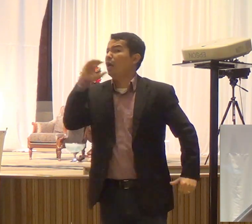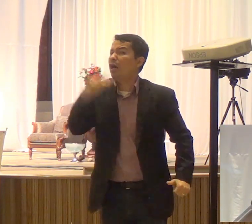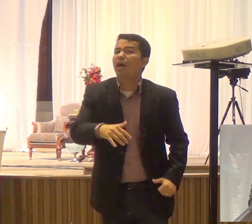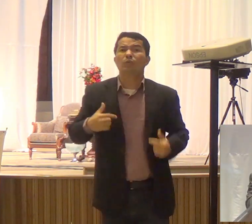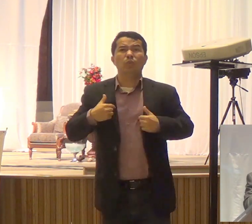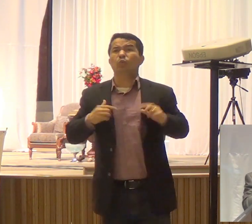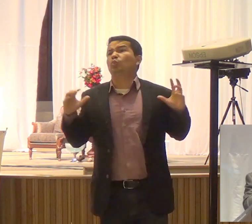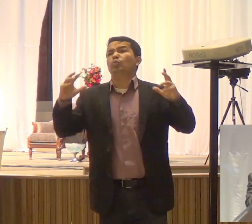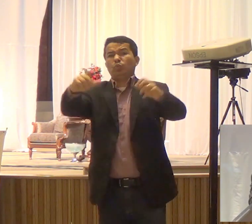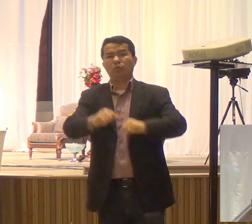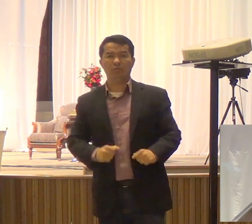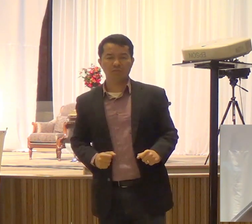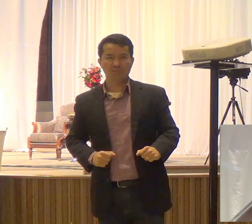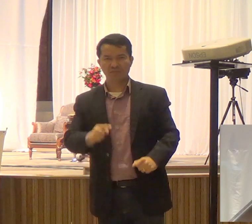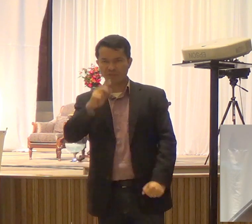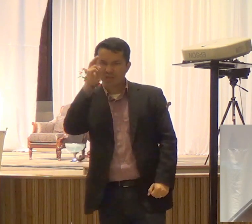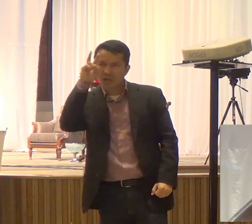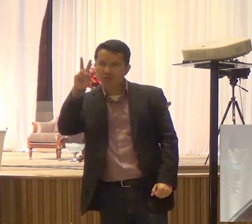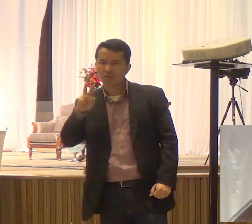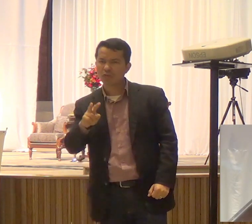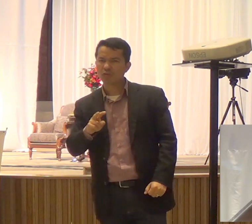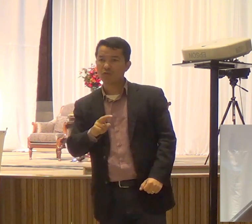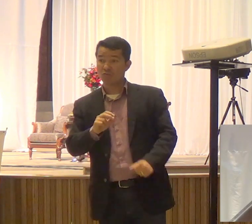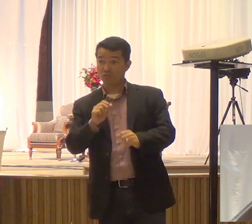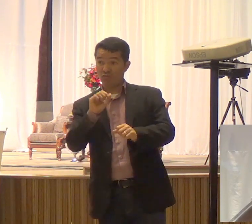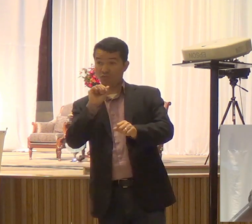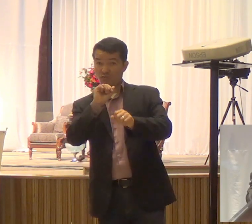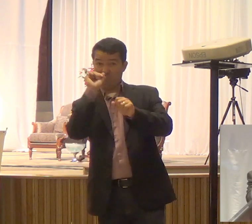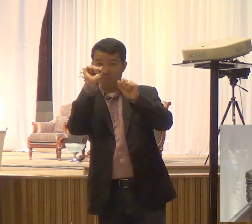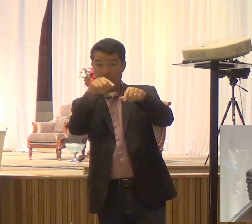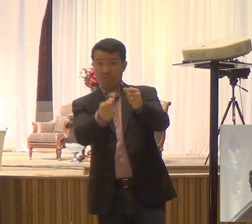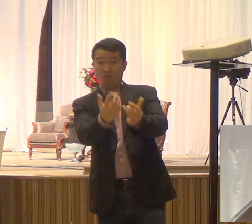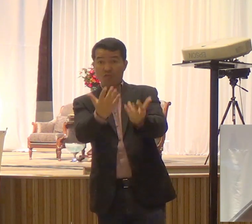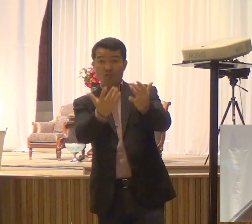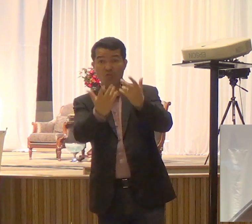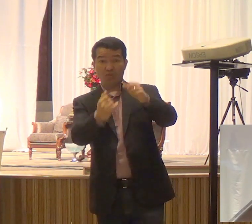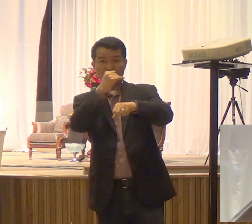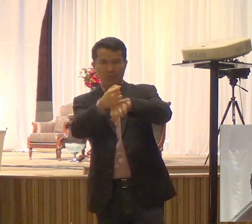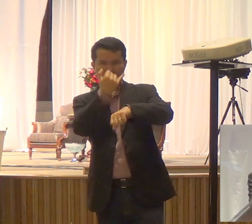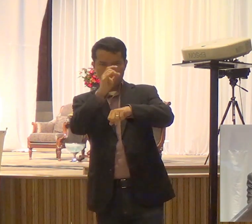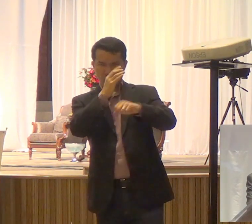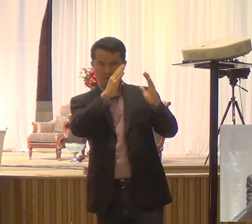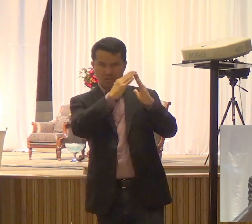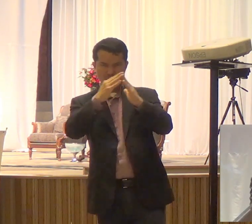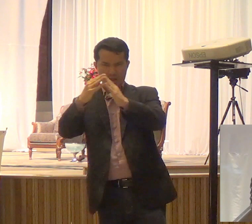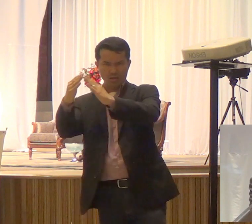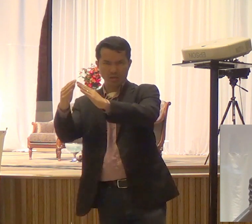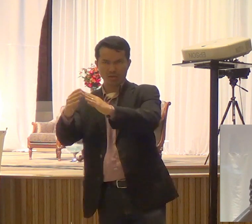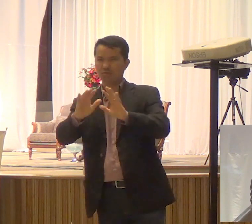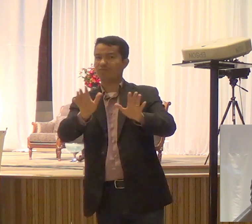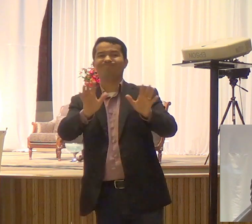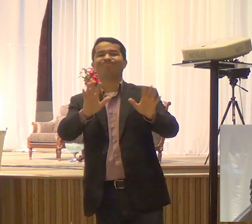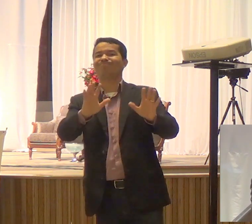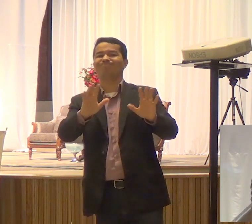gente, ele não queimou apenas a cidade, o fogo em Jerusalém queimou